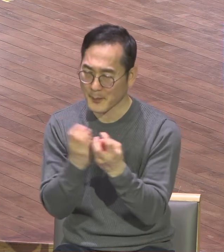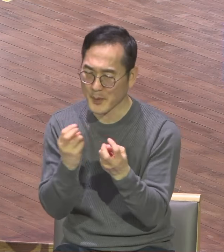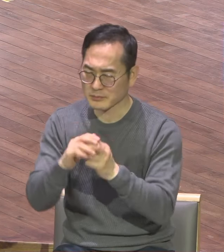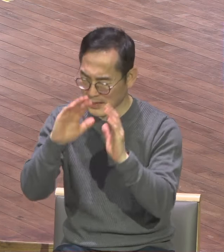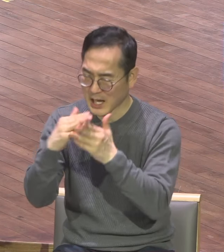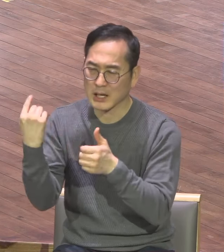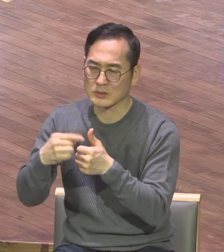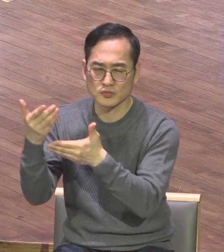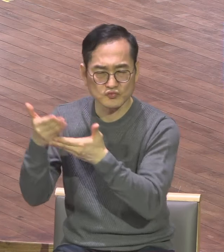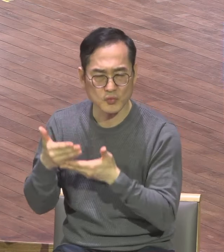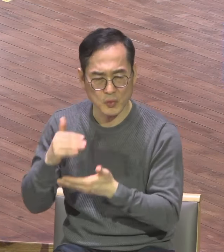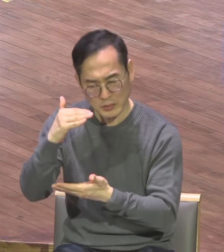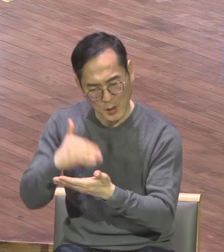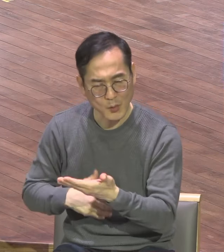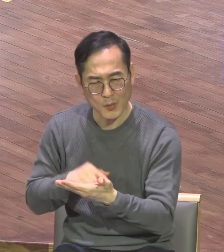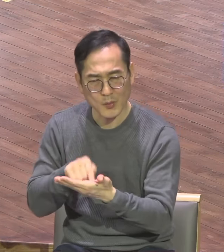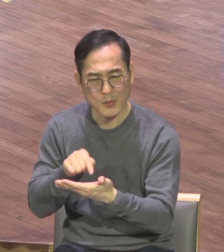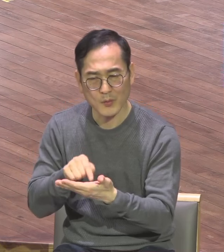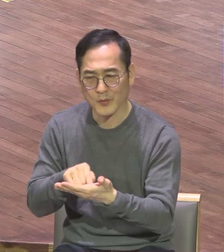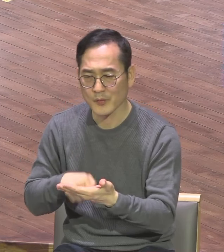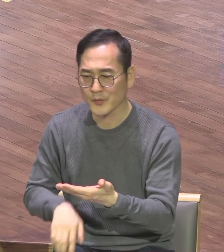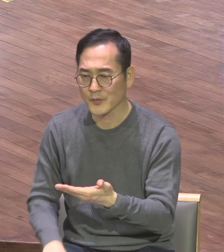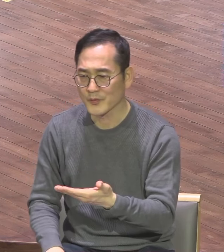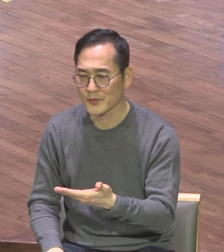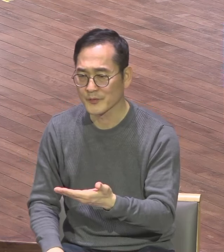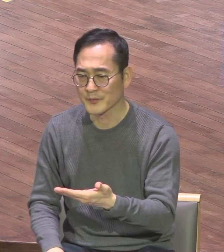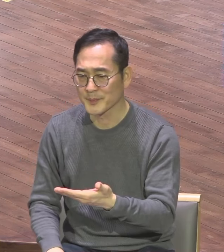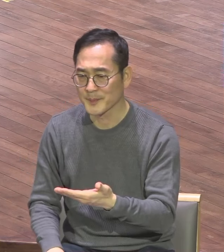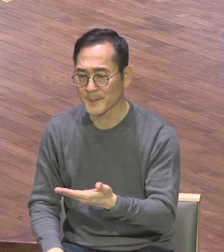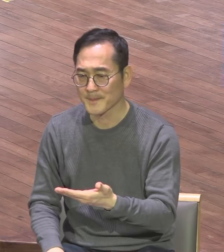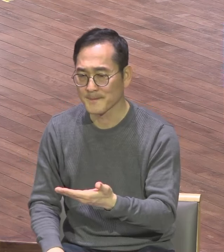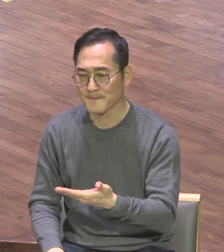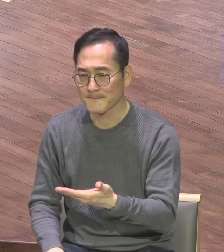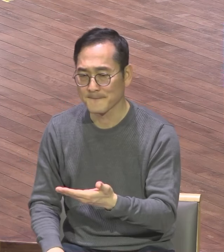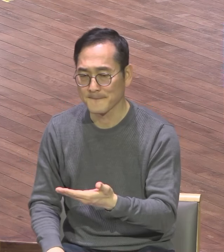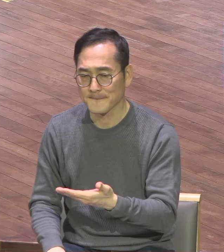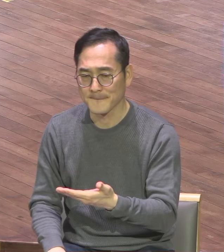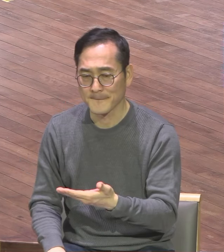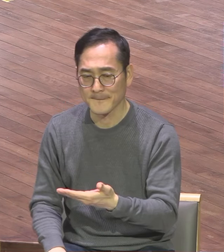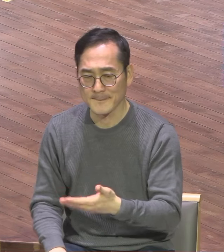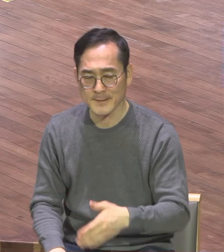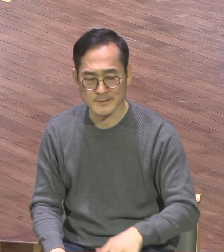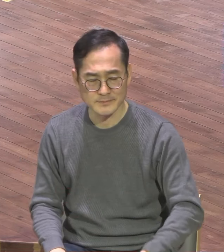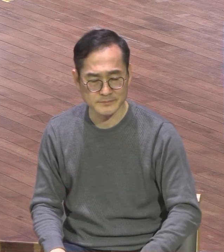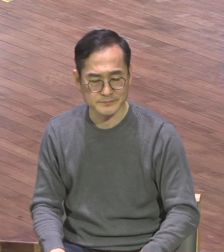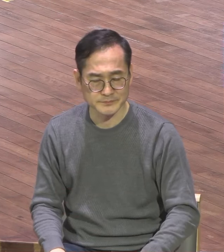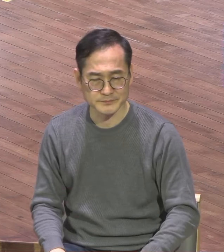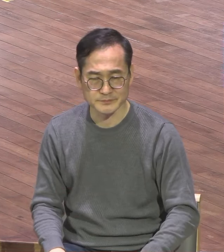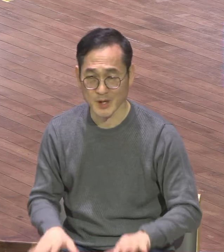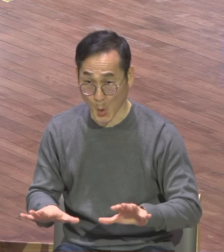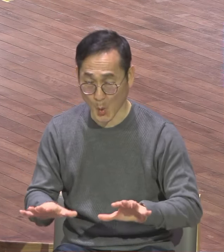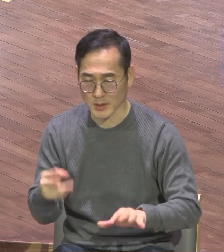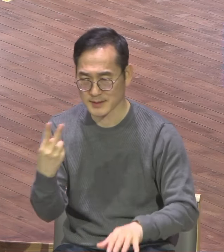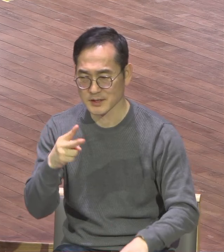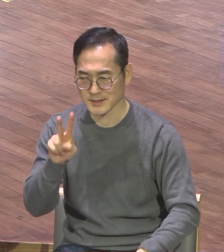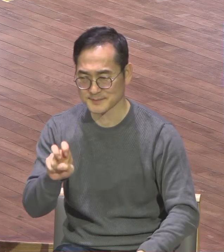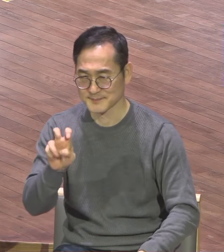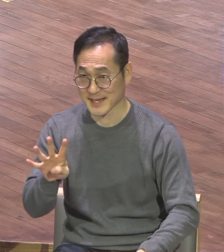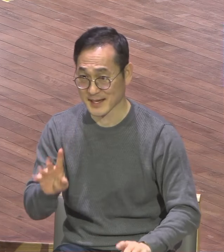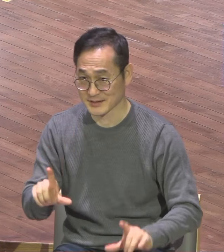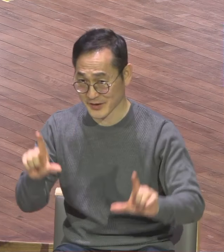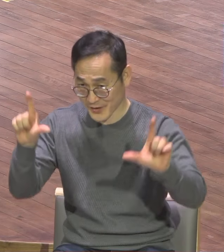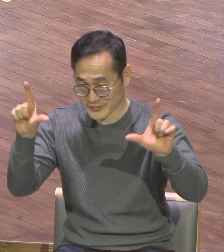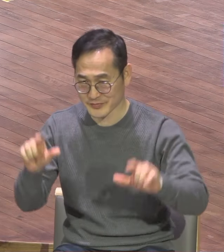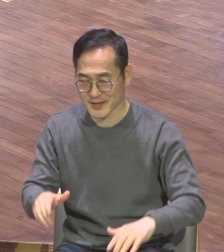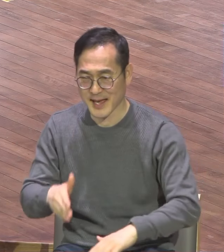다 가르쳐줬는데 2024년 예언계 전 성도는요